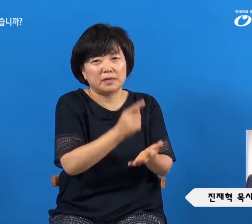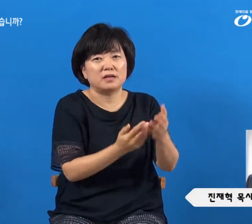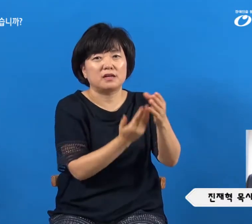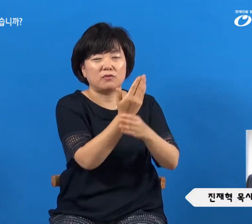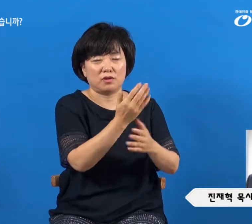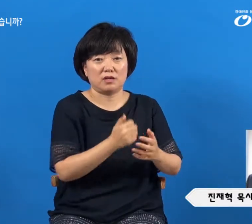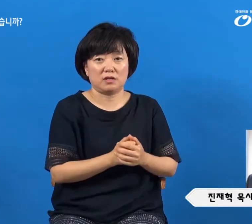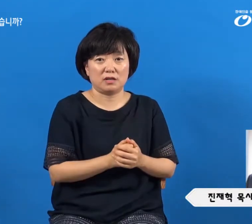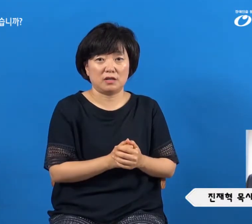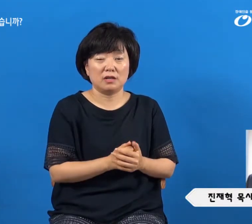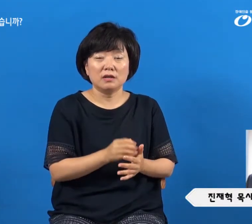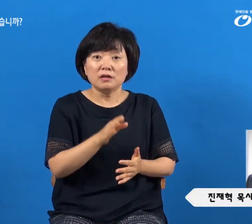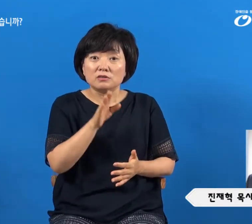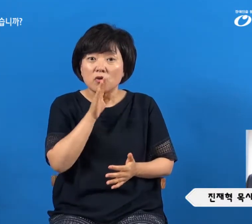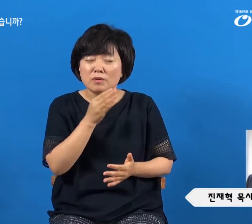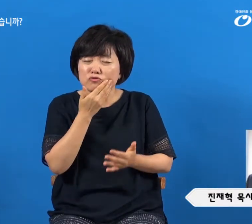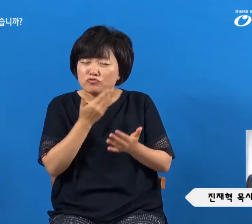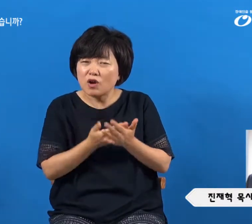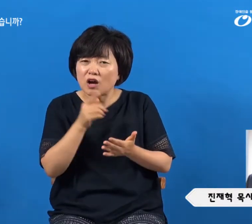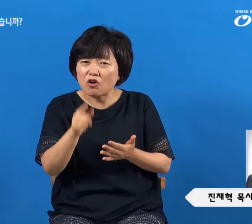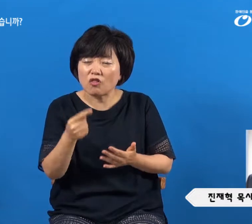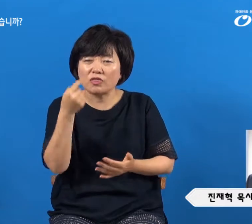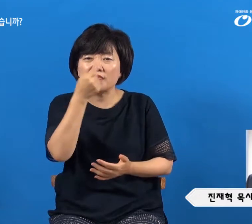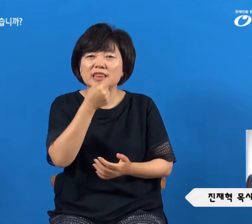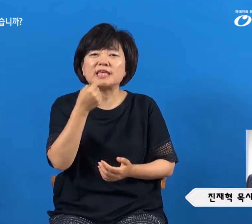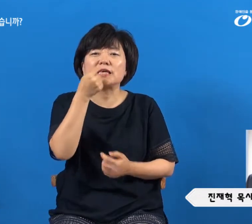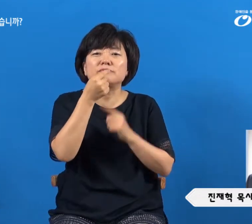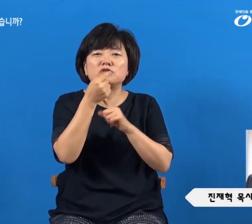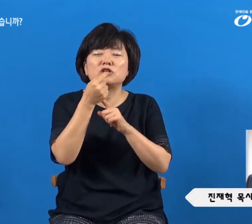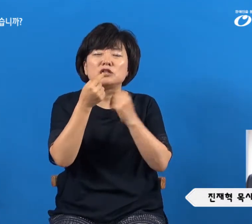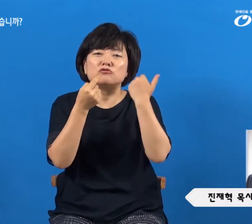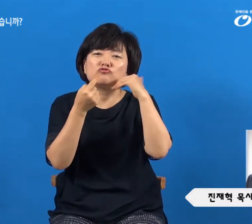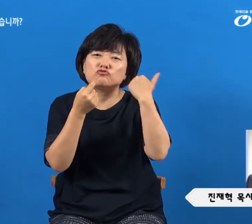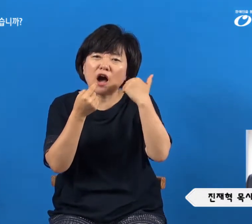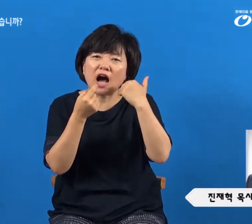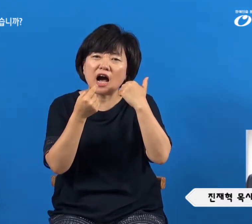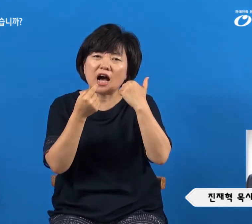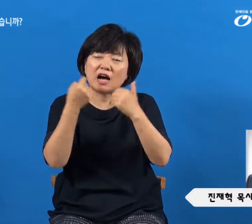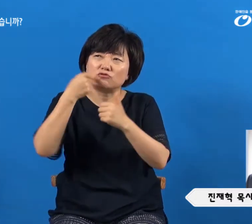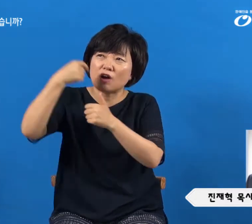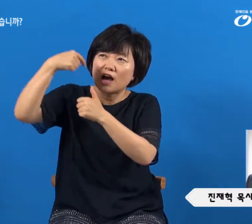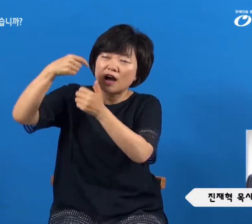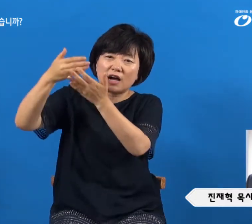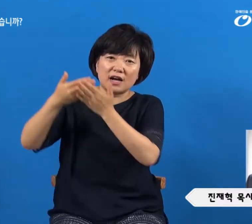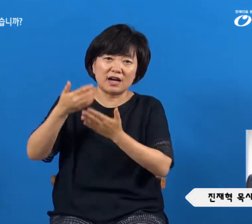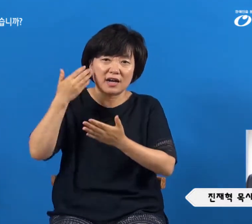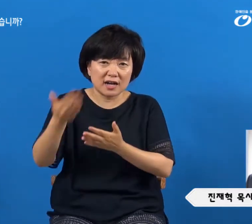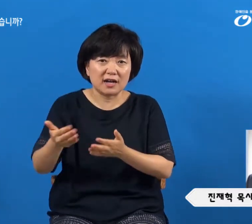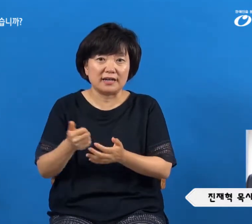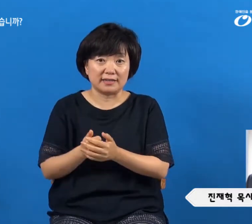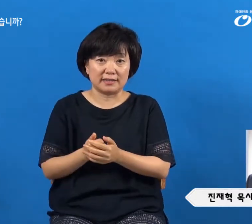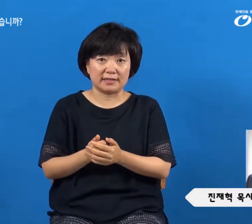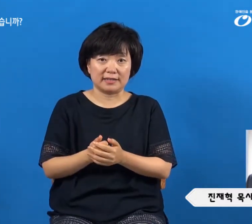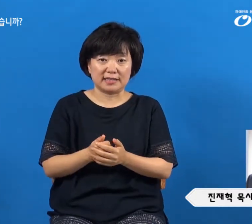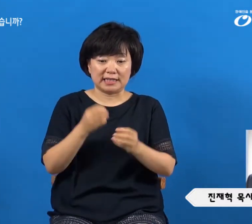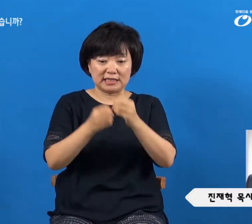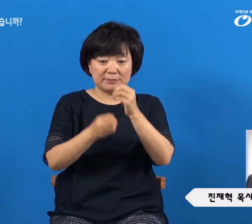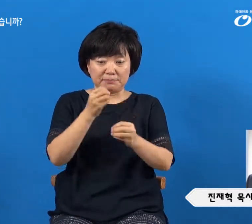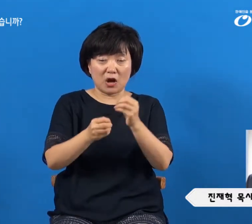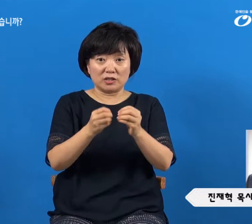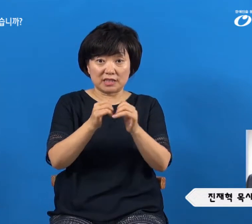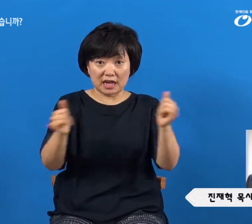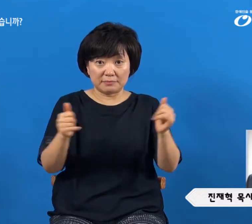없습니다. 중요한 키는 우리의 혀를 누가 컨트롤하시는가. 그래서 시편